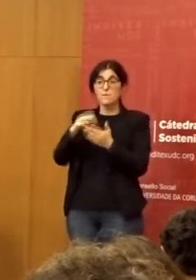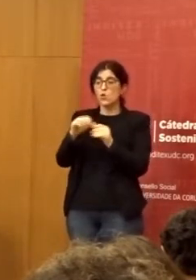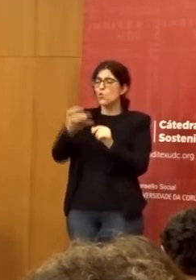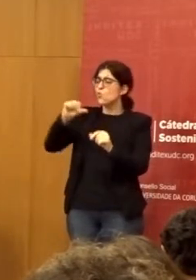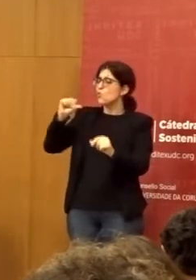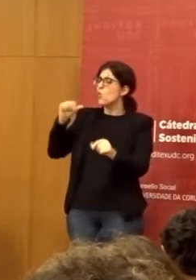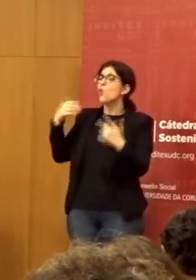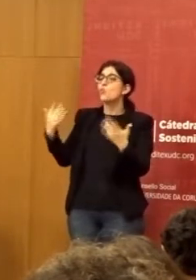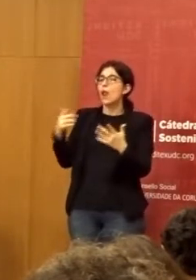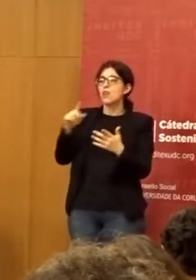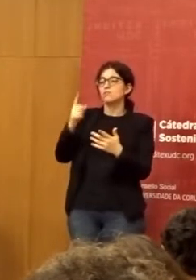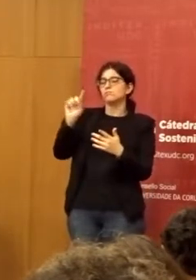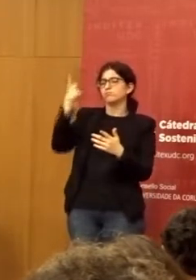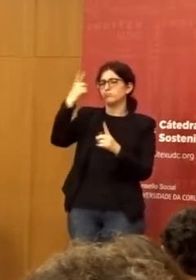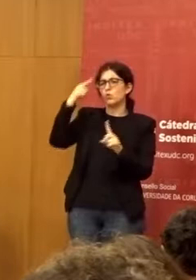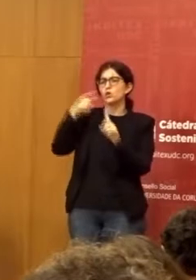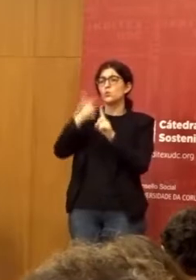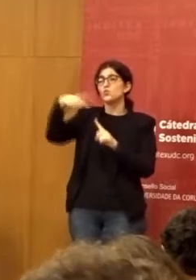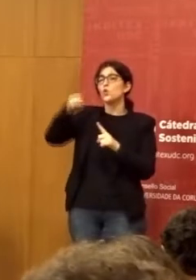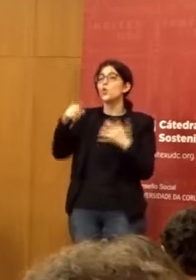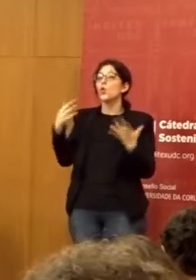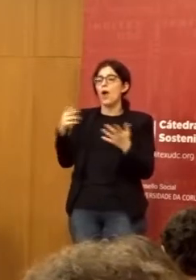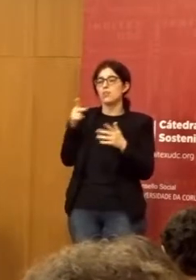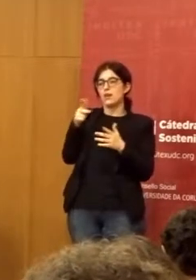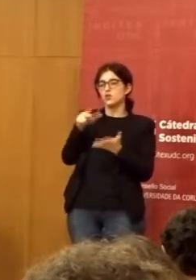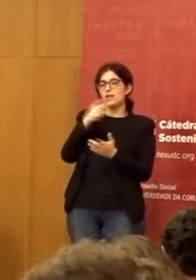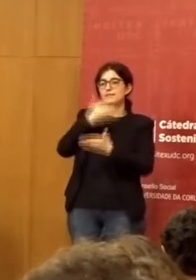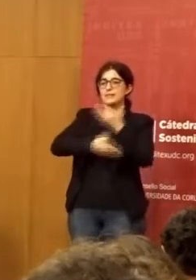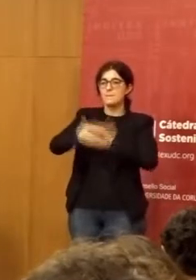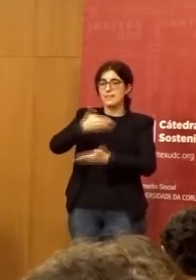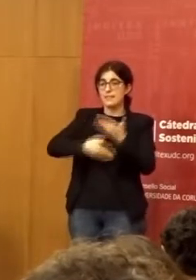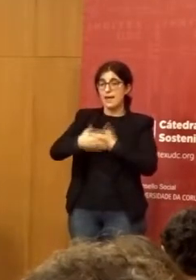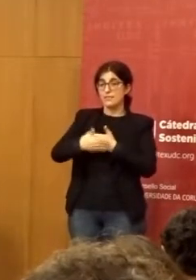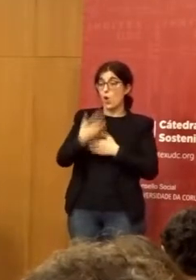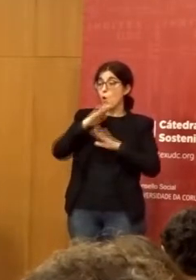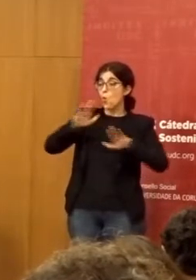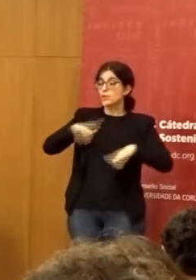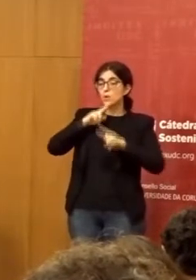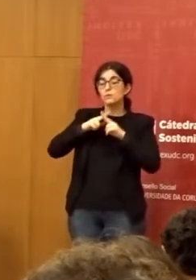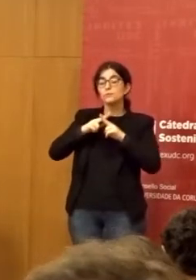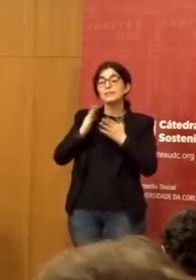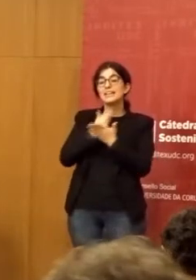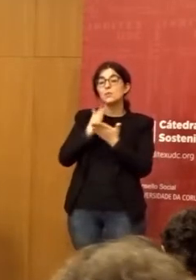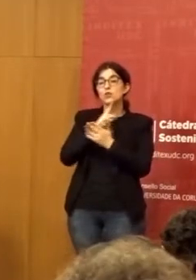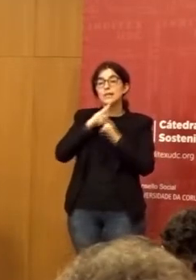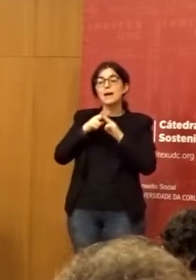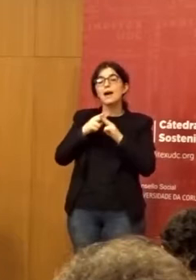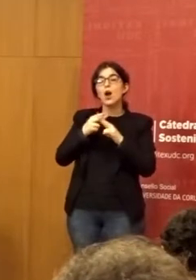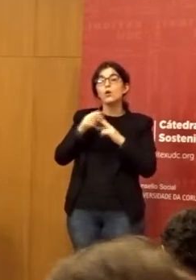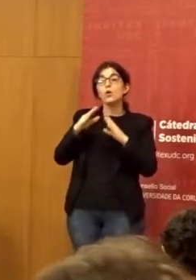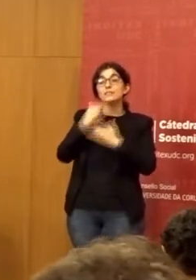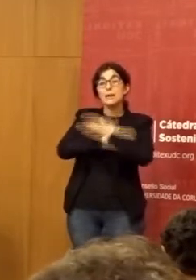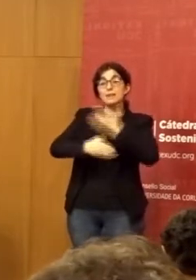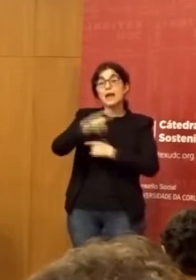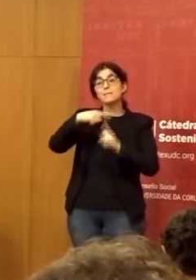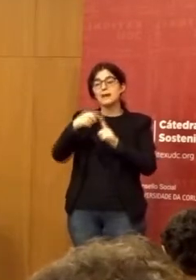es el derecho de la discapacidad, tal y como se pone de manifiesto en su último libro Discapacidad y Derechos Fundamentales, así como en el reciente